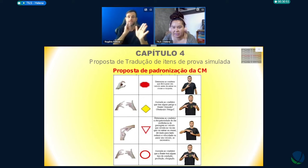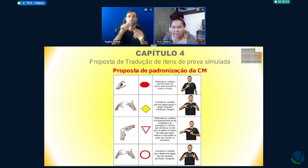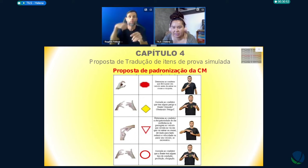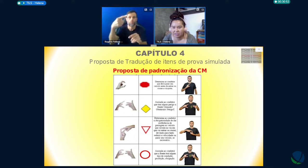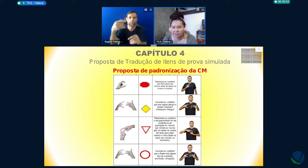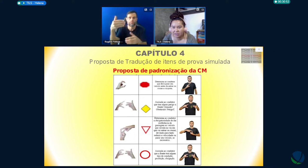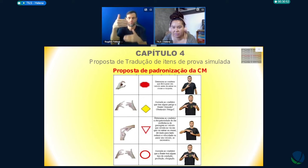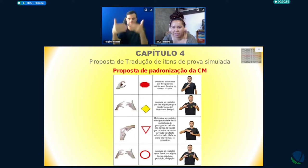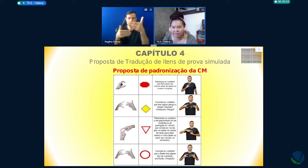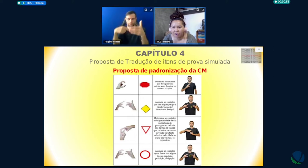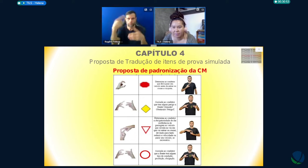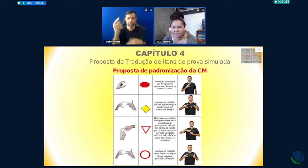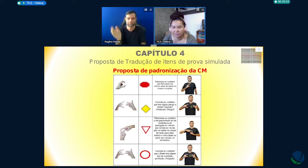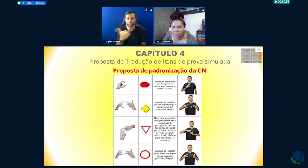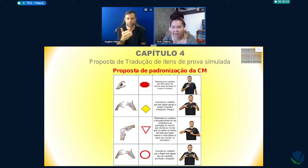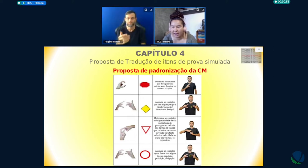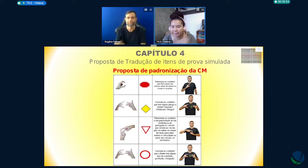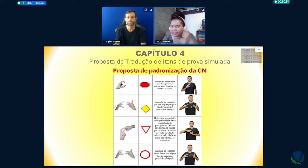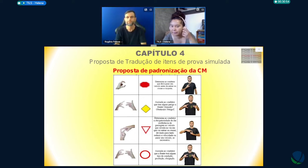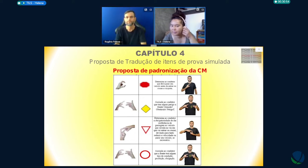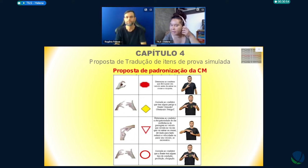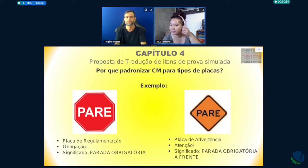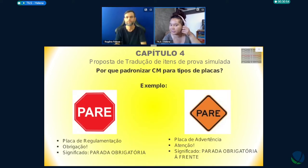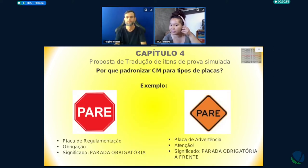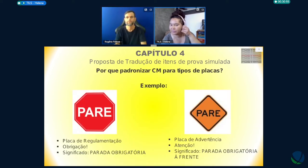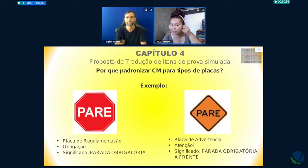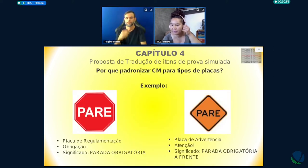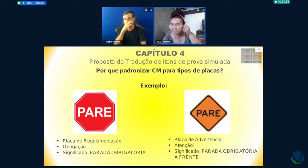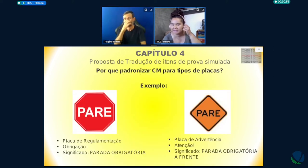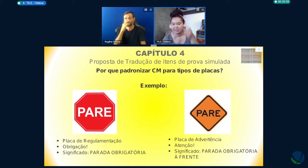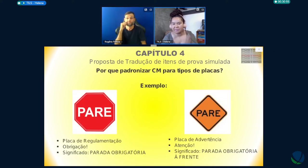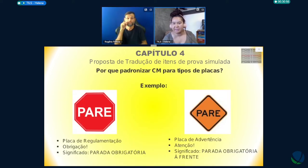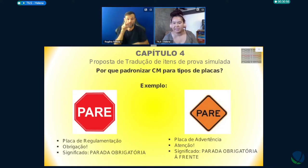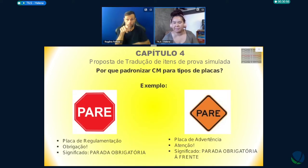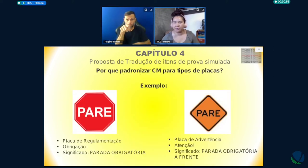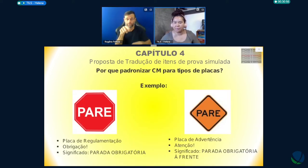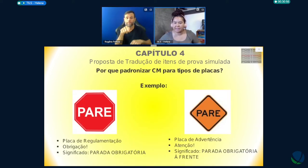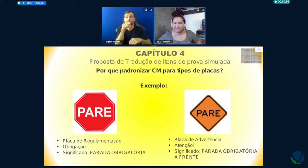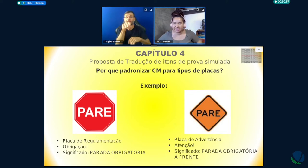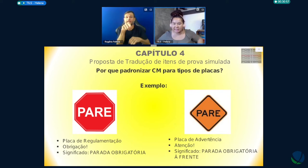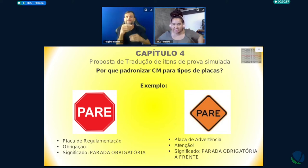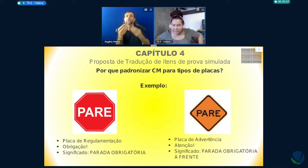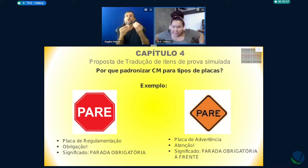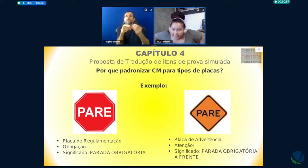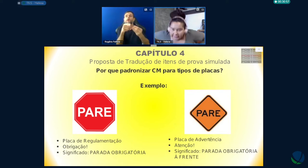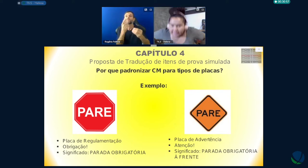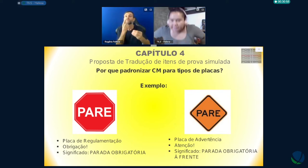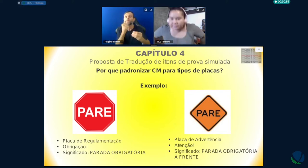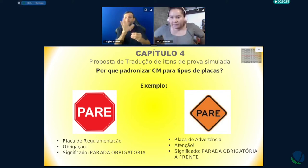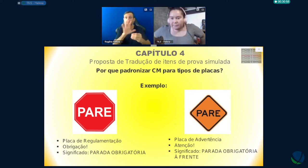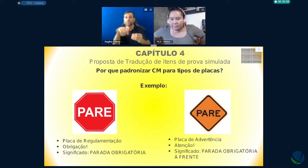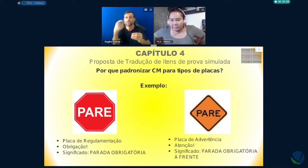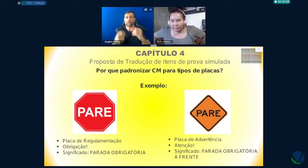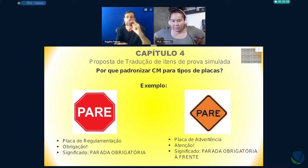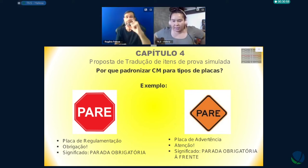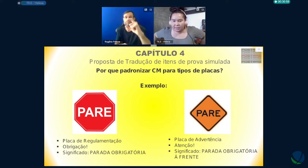aberta, indicando uma forma circular. Depois eu vou apresentar de maneira um pouco mais detalhada.